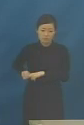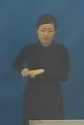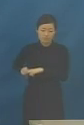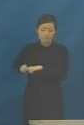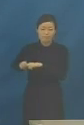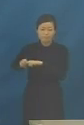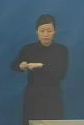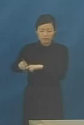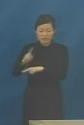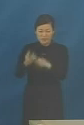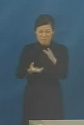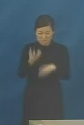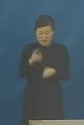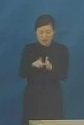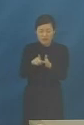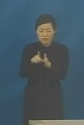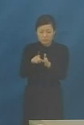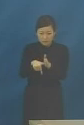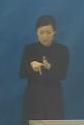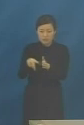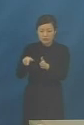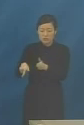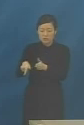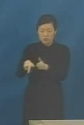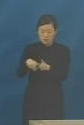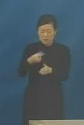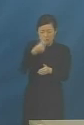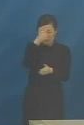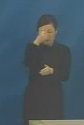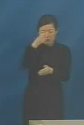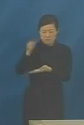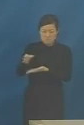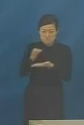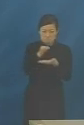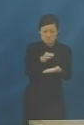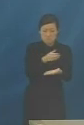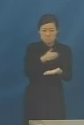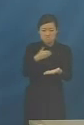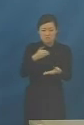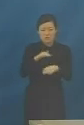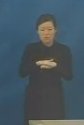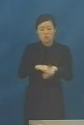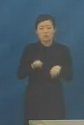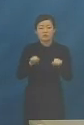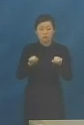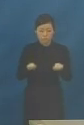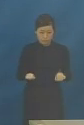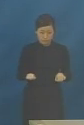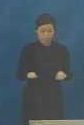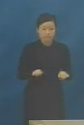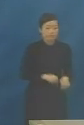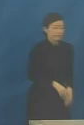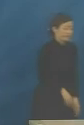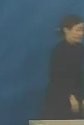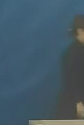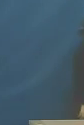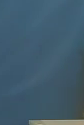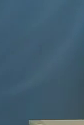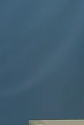いざという時にえまあその損害の一部に充てられるようにするというものでございます